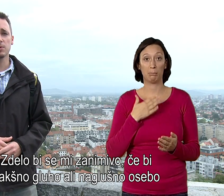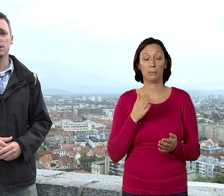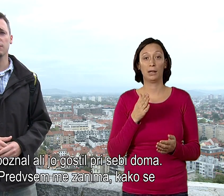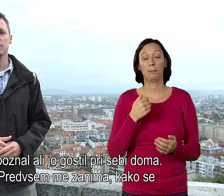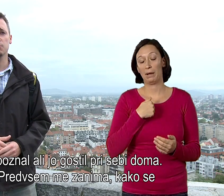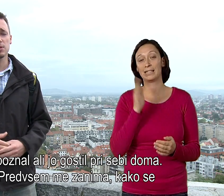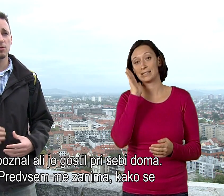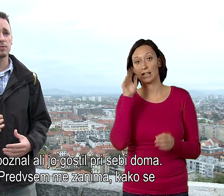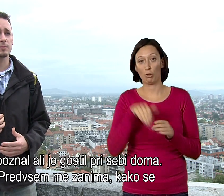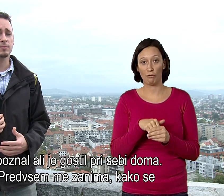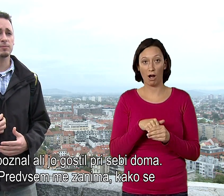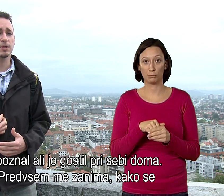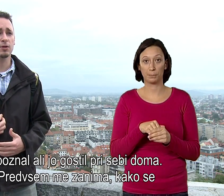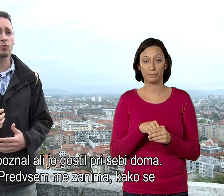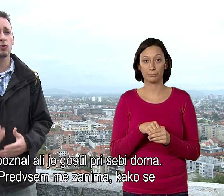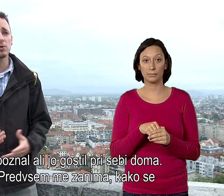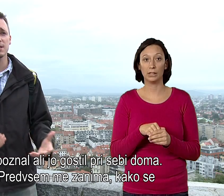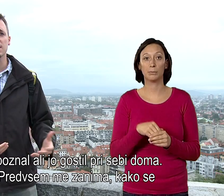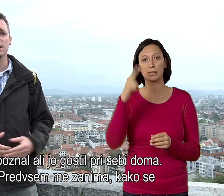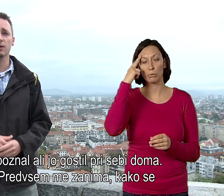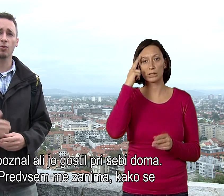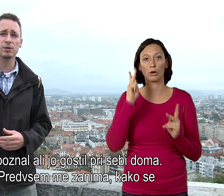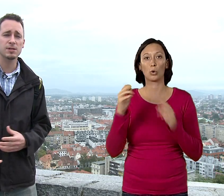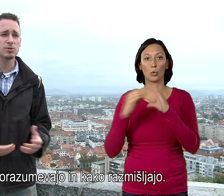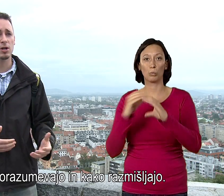bi spoznal, kako komunicirati z njim, kako oni razmišljajo.